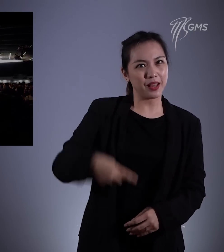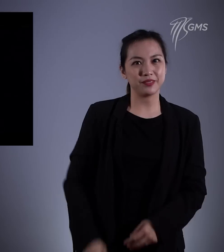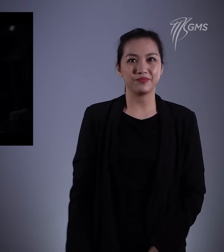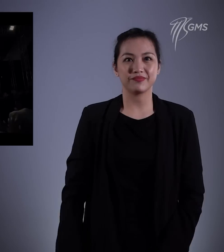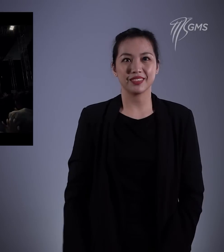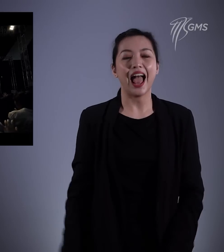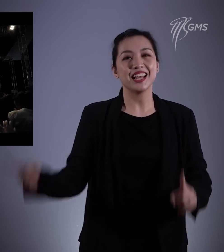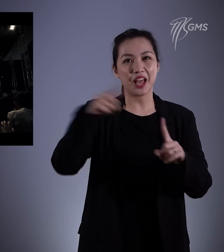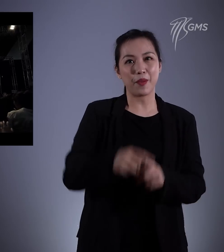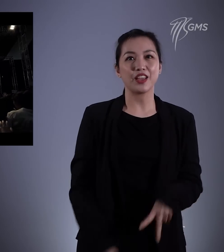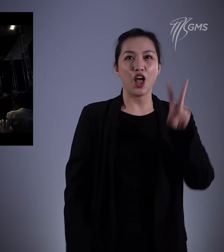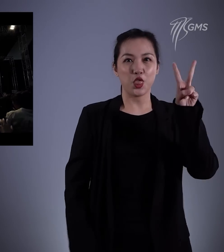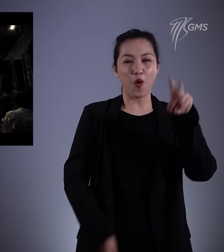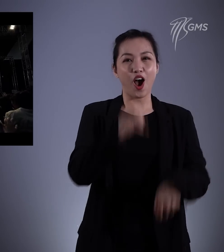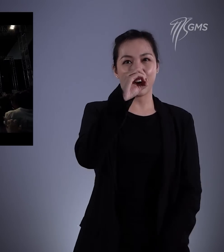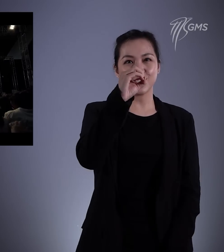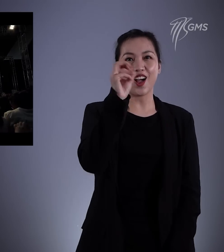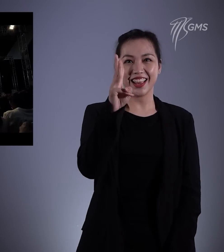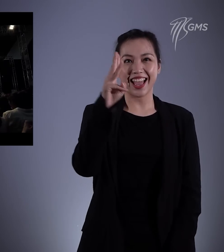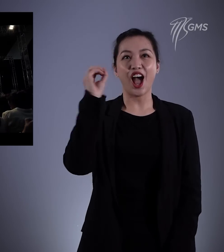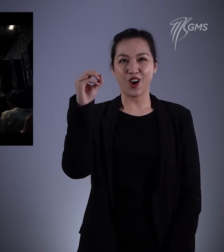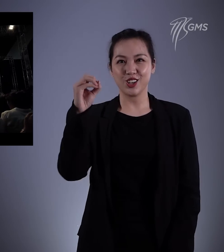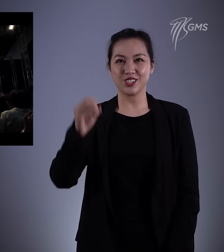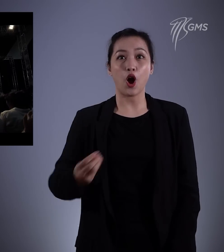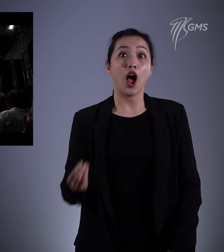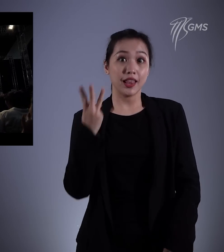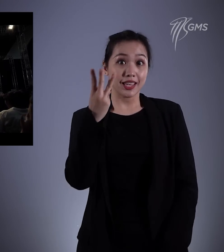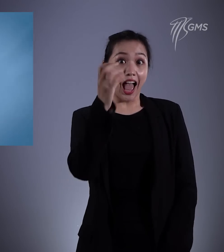sampai 2030 300 gereja ini benar-benar terjadi.